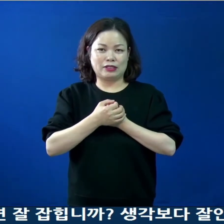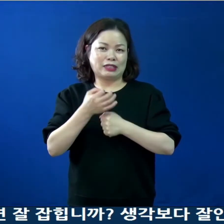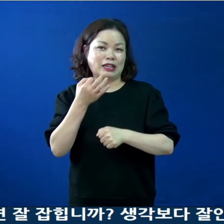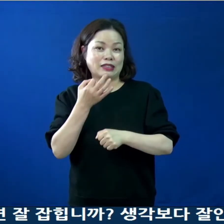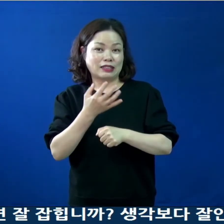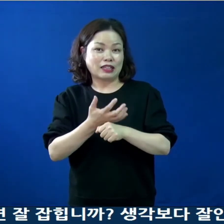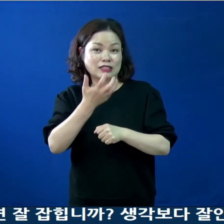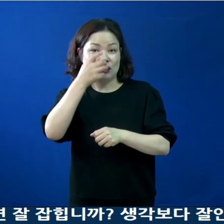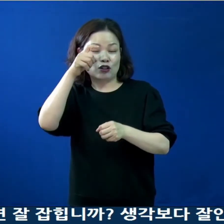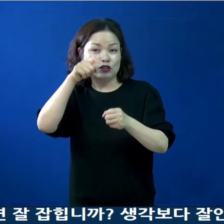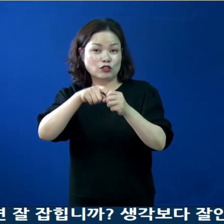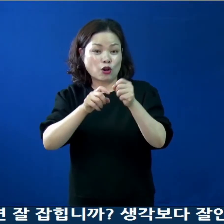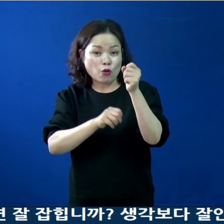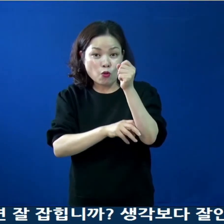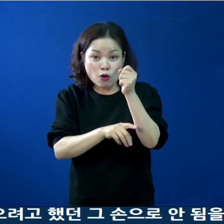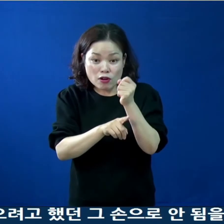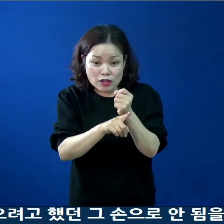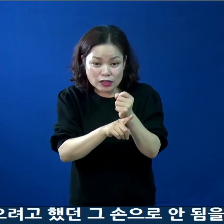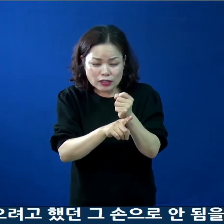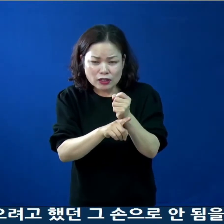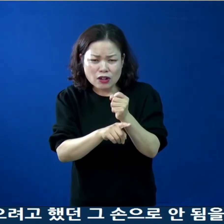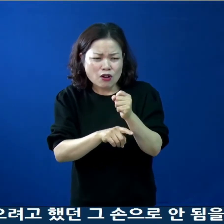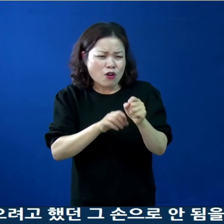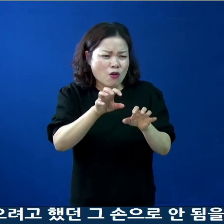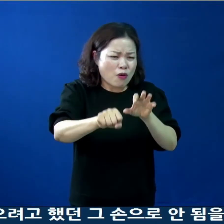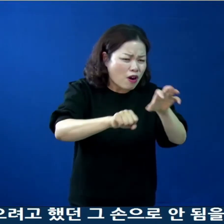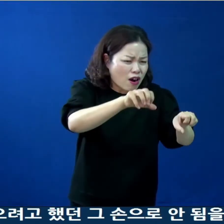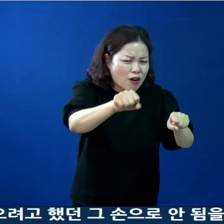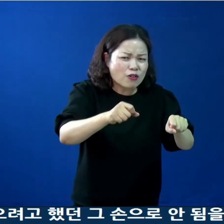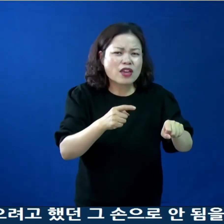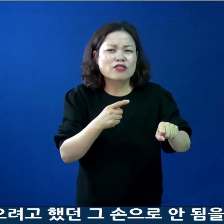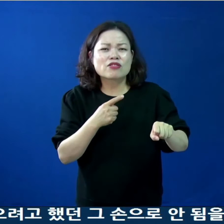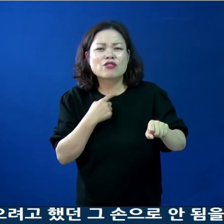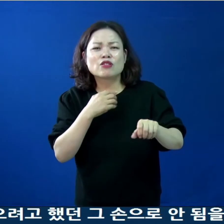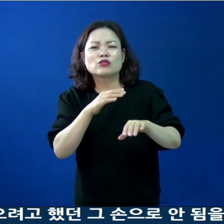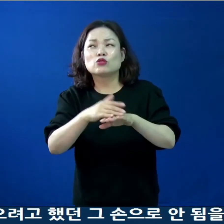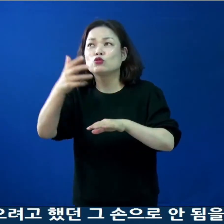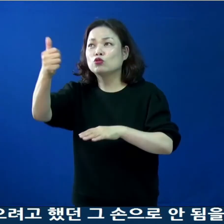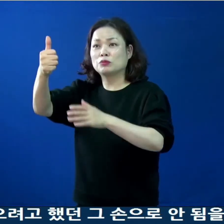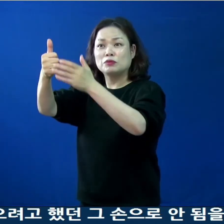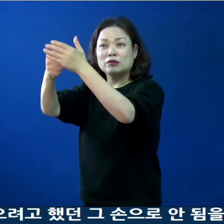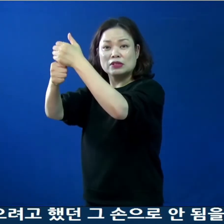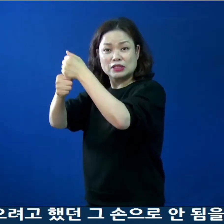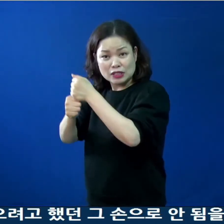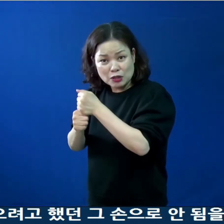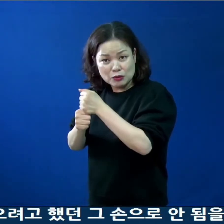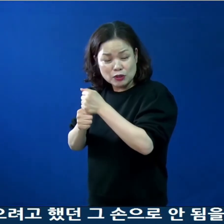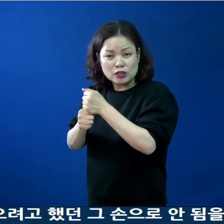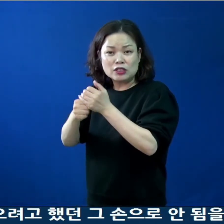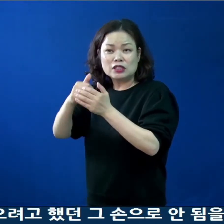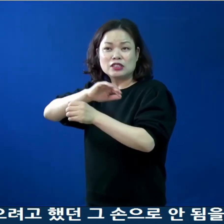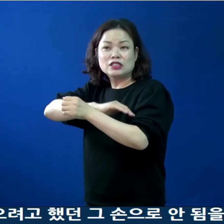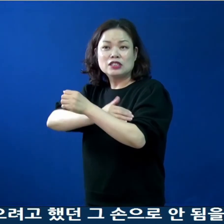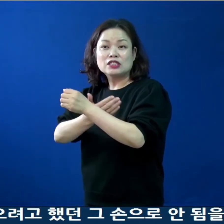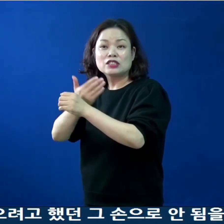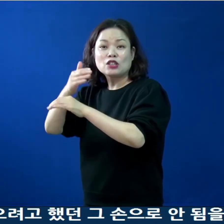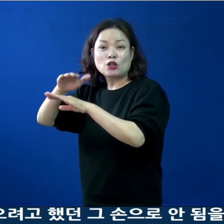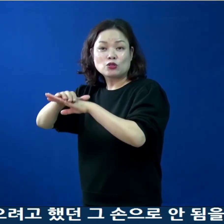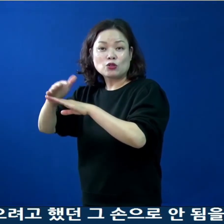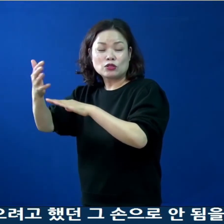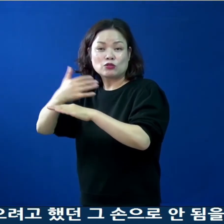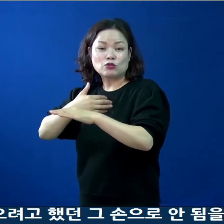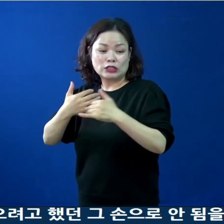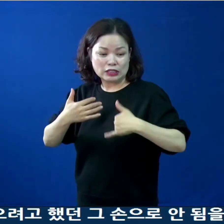이걸 우리가 놓쳐요. 우리가 잡으려고 그토록 했었던 그 손으로 주님 잡으면 그 능력의 손이 직접 내 자녀를